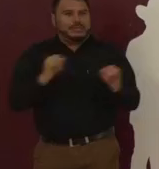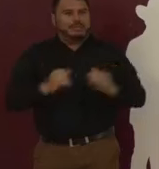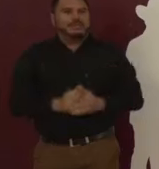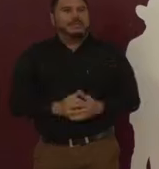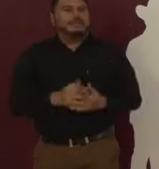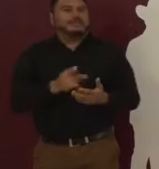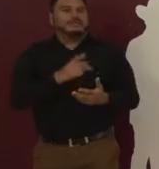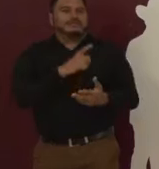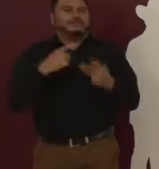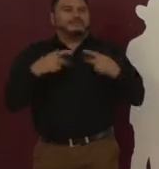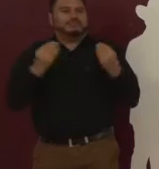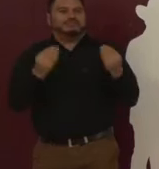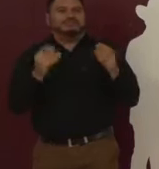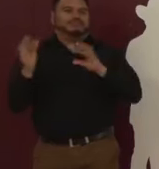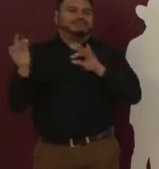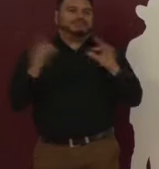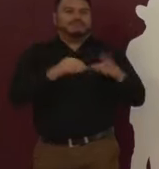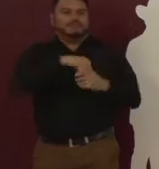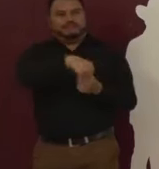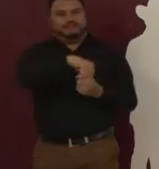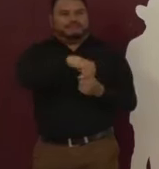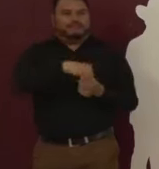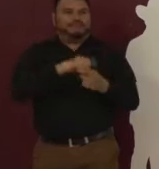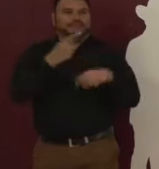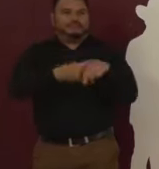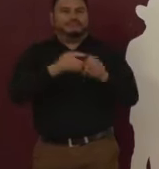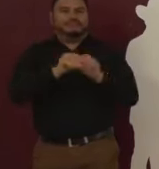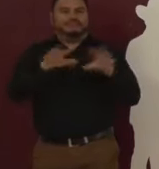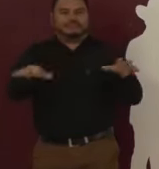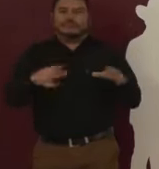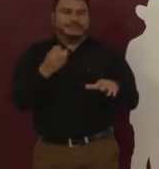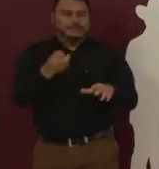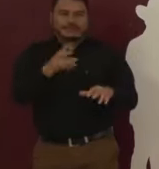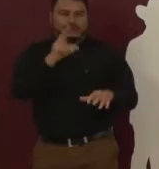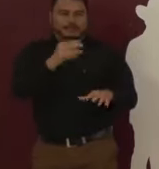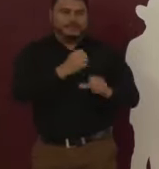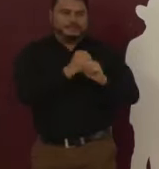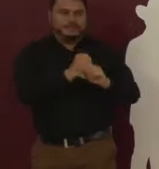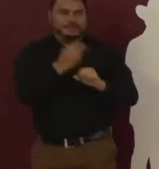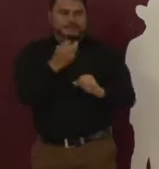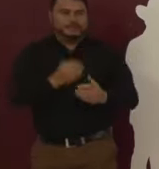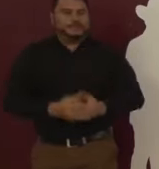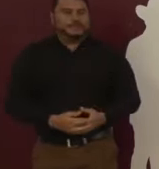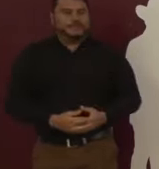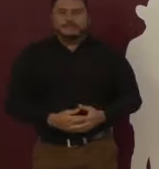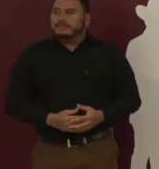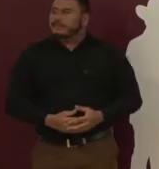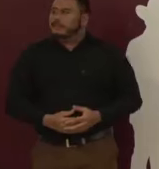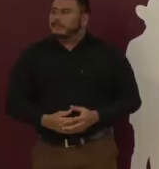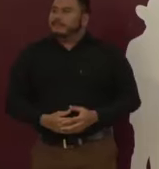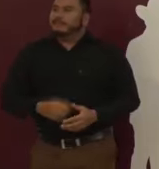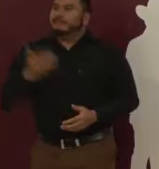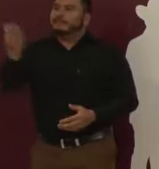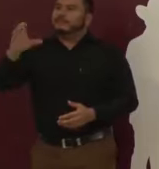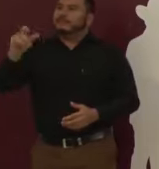pudiera aglomerarse gente y constituir un problema de contagios, que eso es lo que tenemos que evitar.